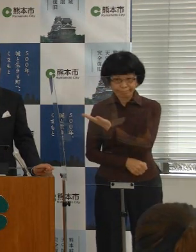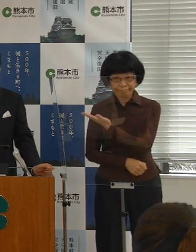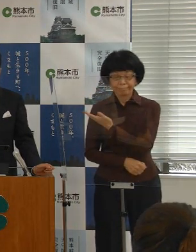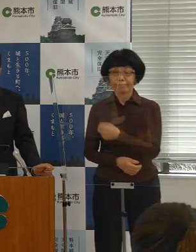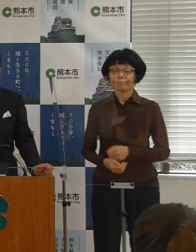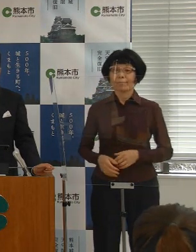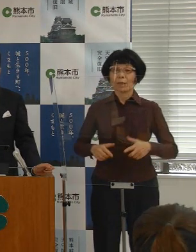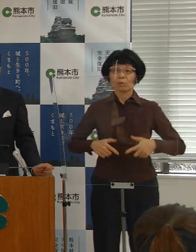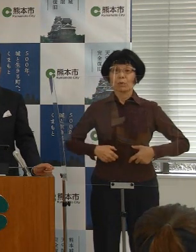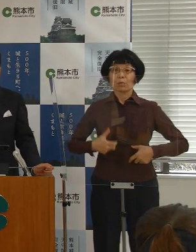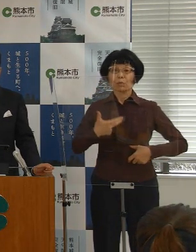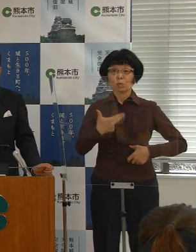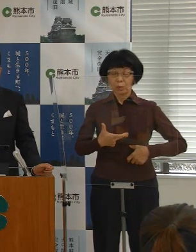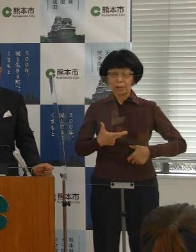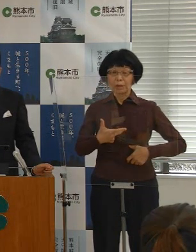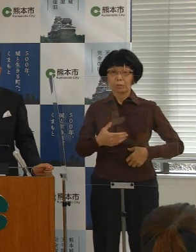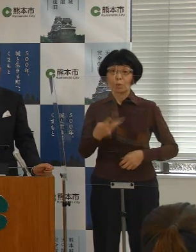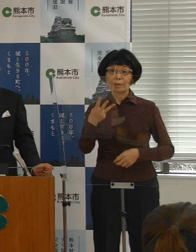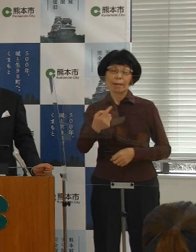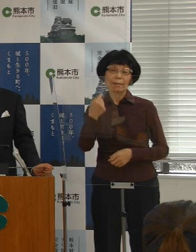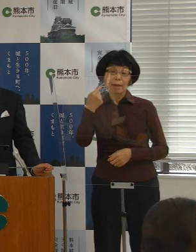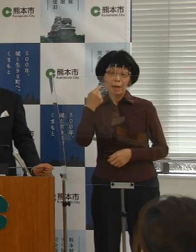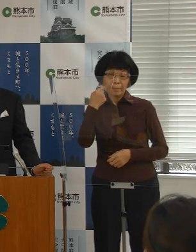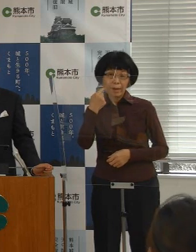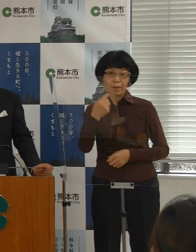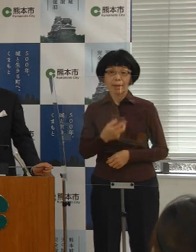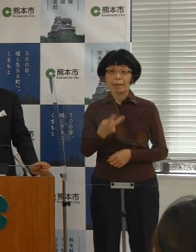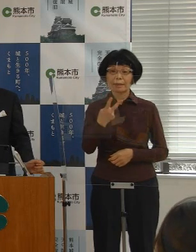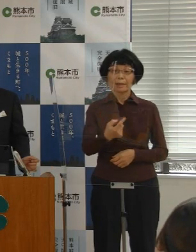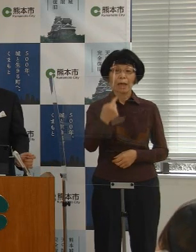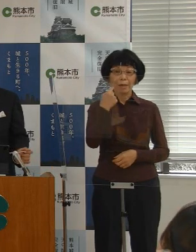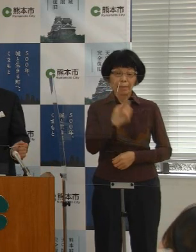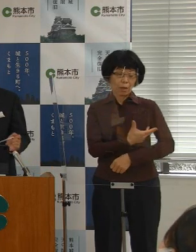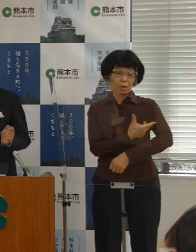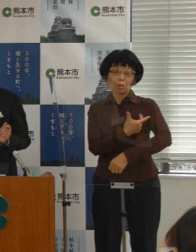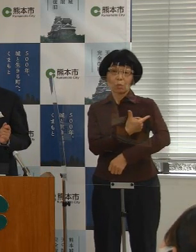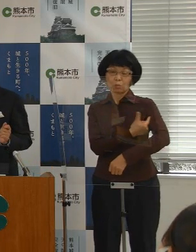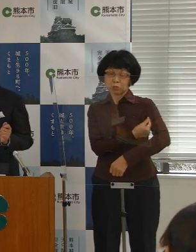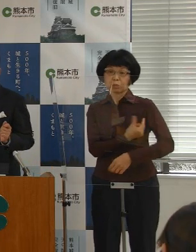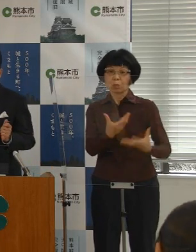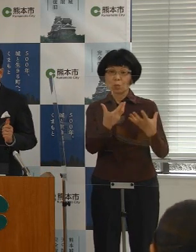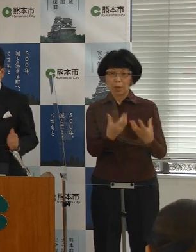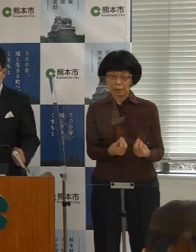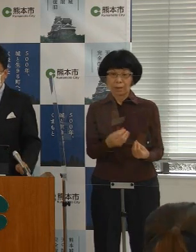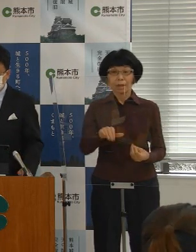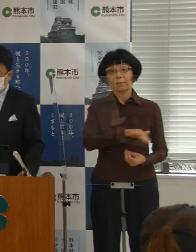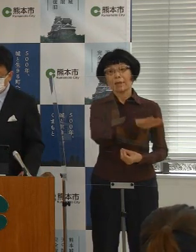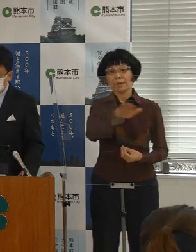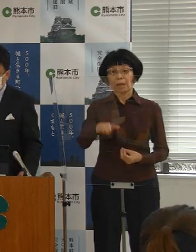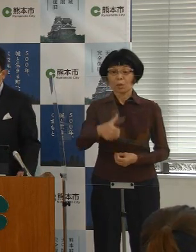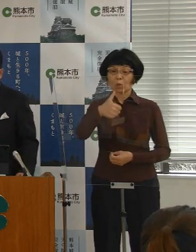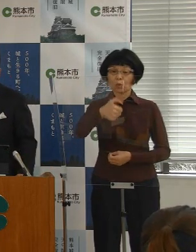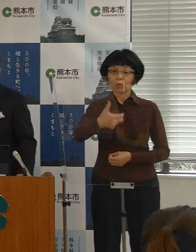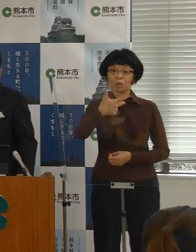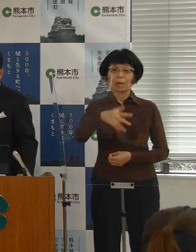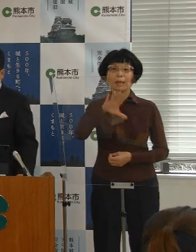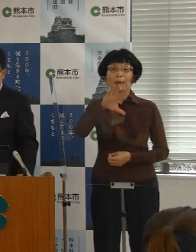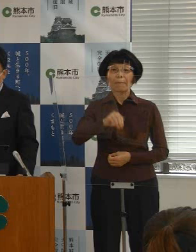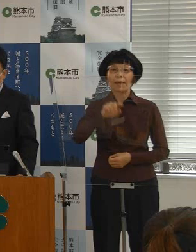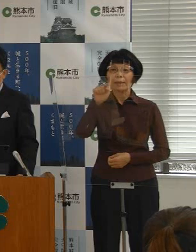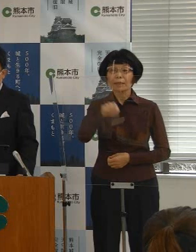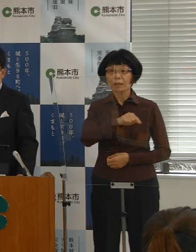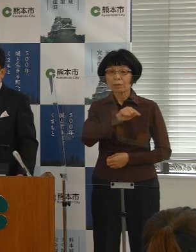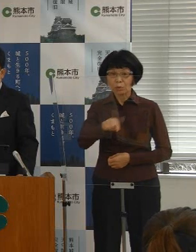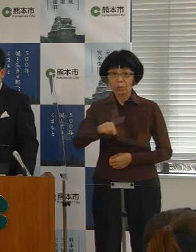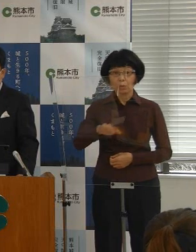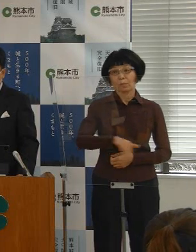本市の追加接種については2回目接種を終了したすべての市民約57万人を対象に